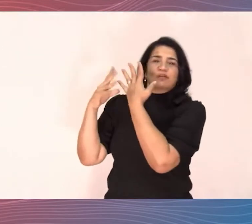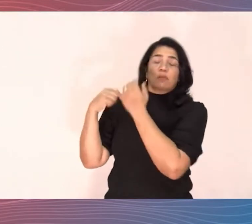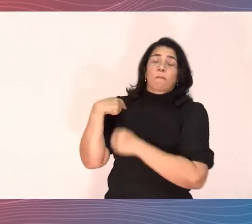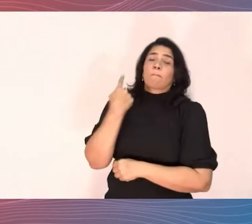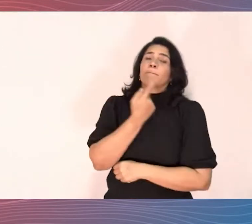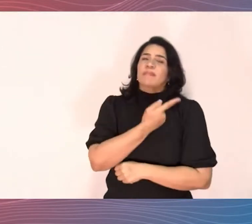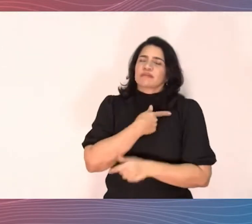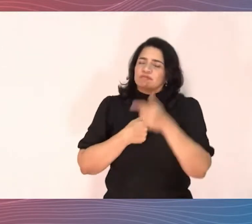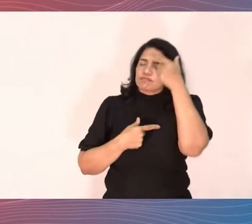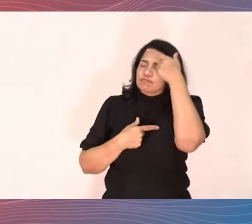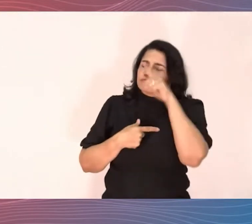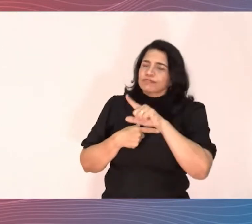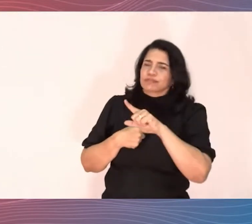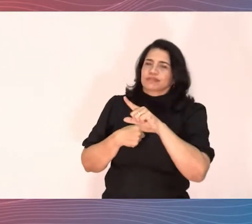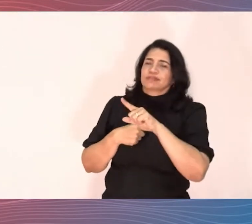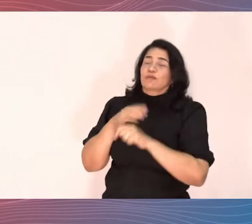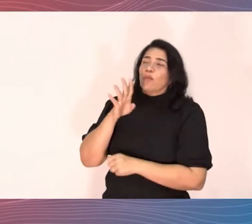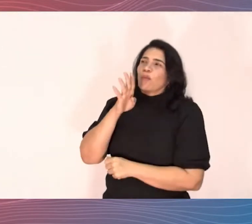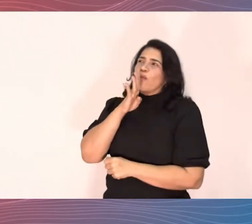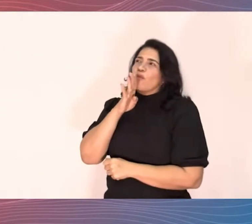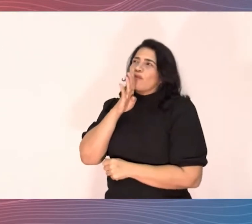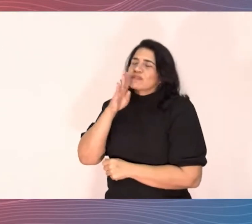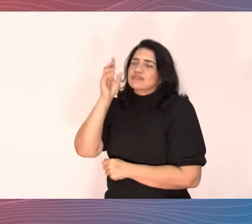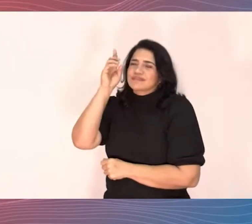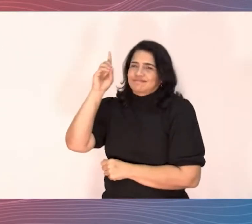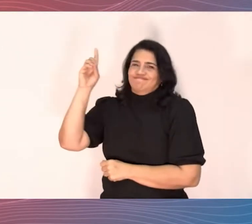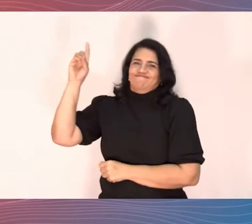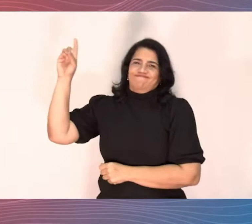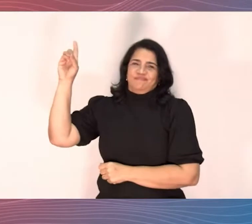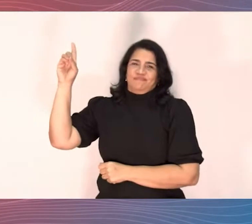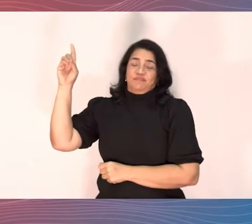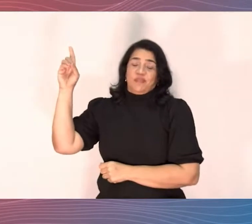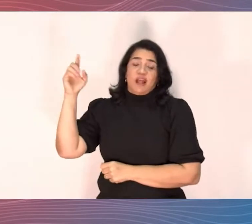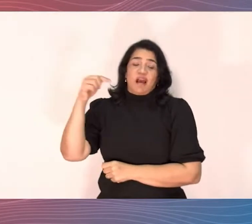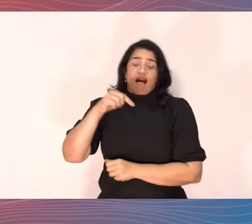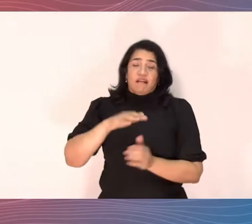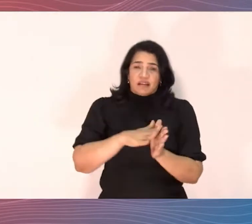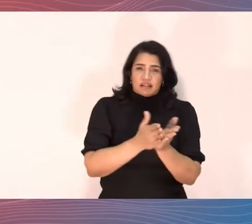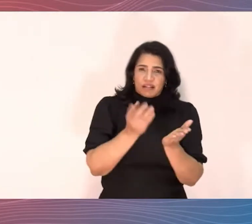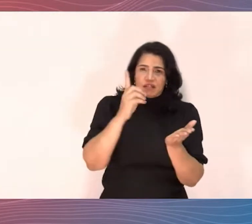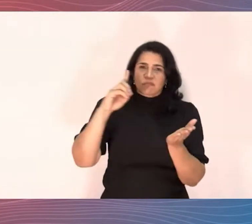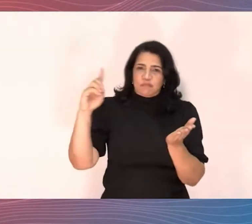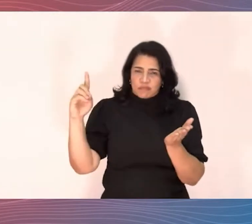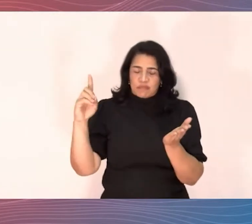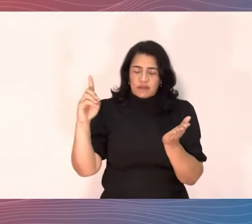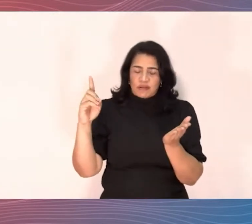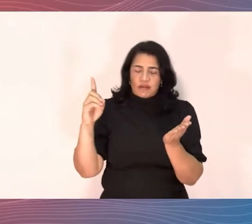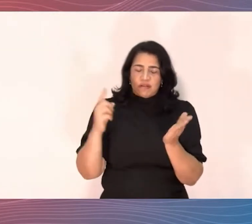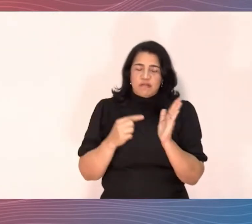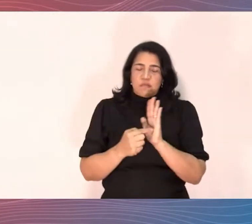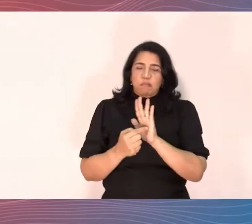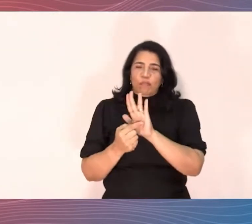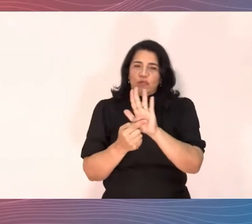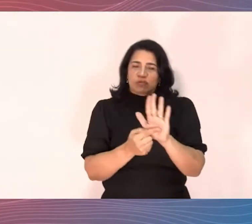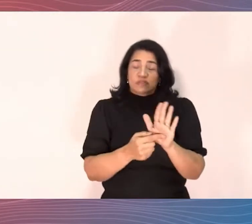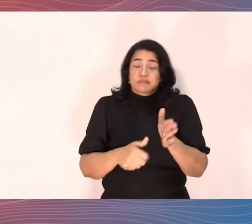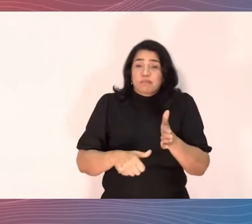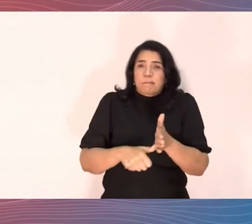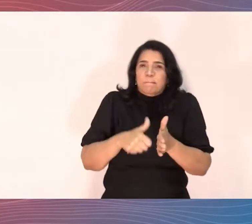Aqui fala, primeiramente, ele é Deus, ele é o Deus de nosso Senhor Jesus